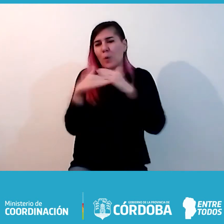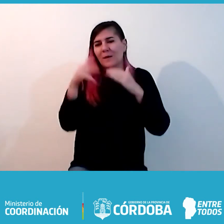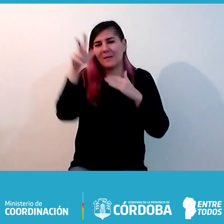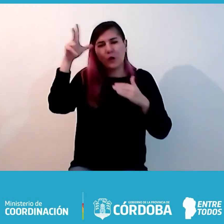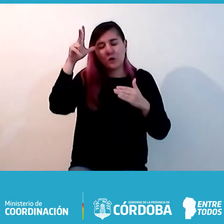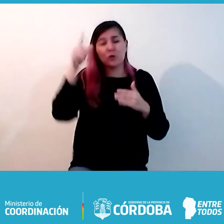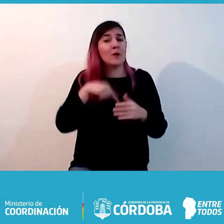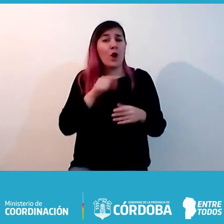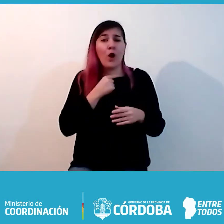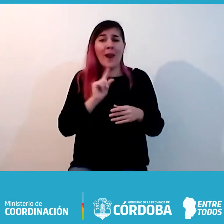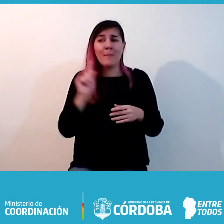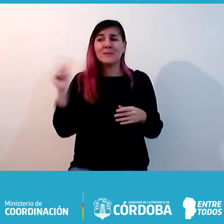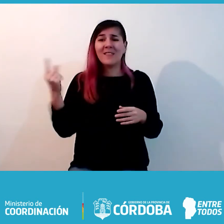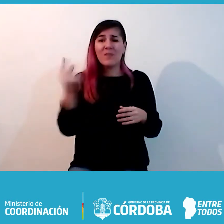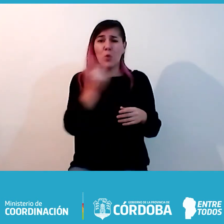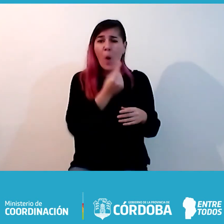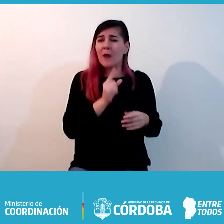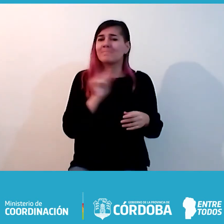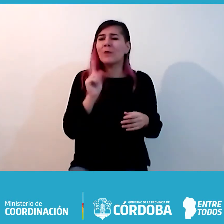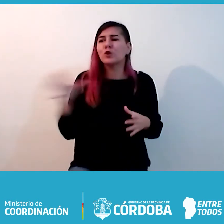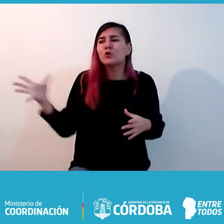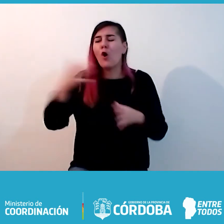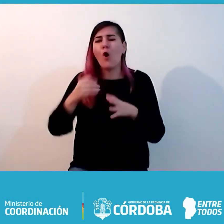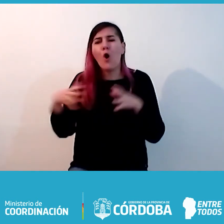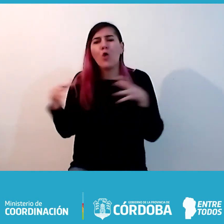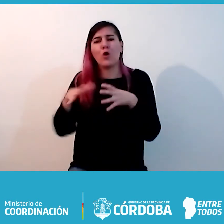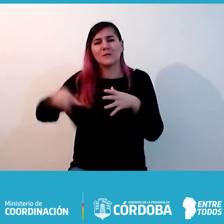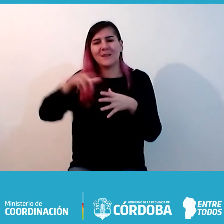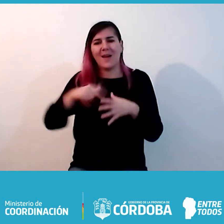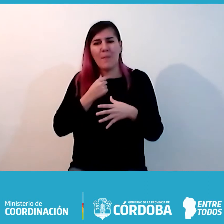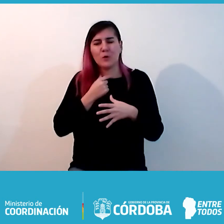No es lo que queremos individualmente, sino lo que todos queremos. Los